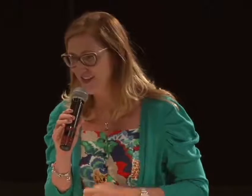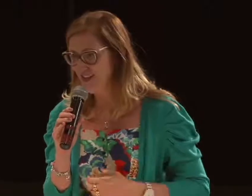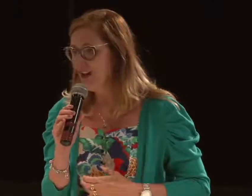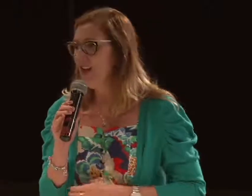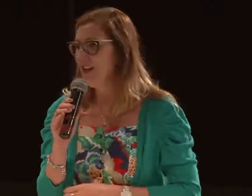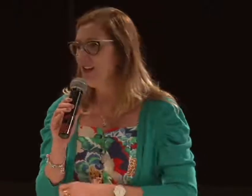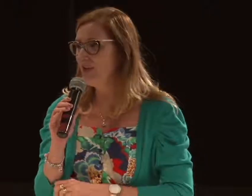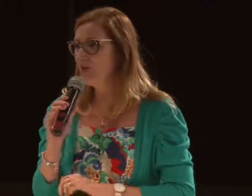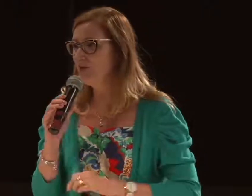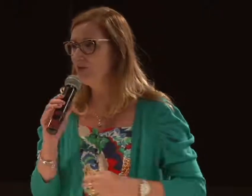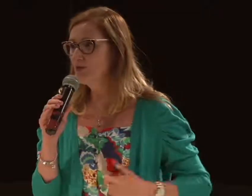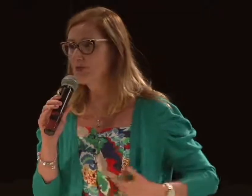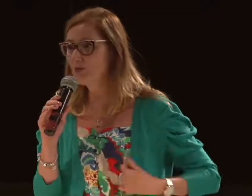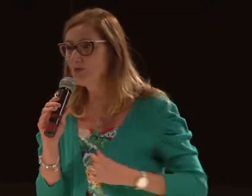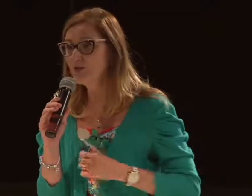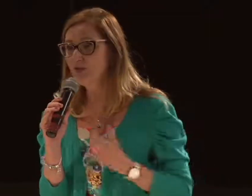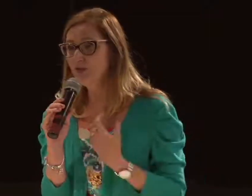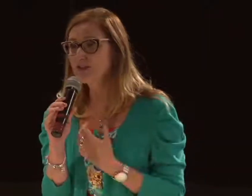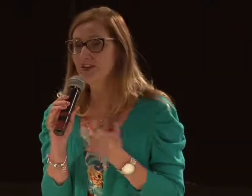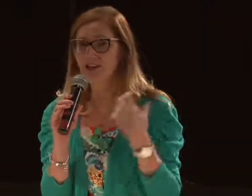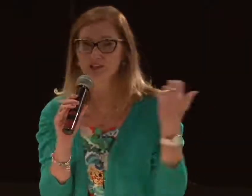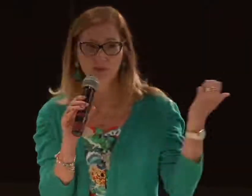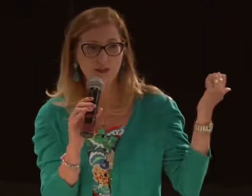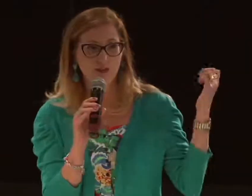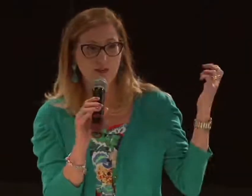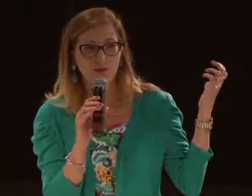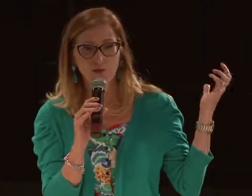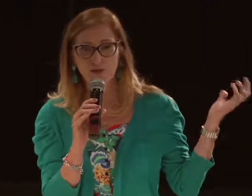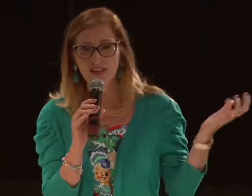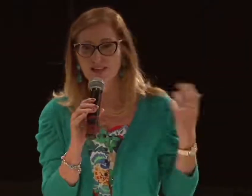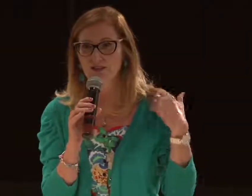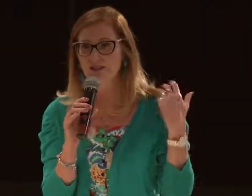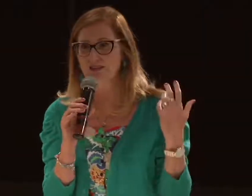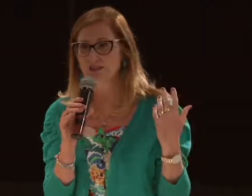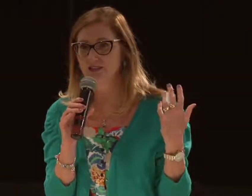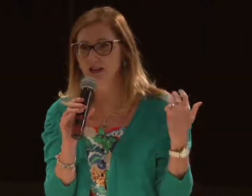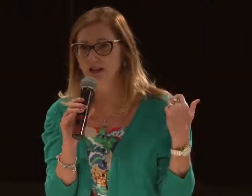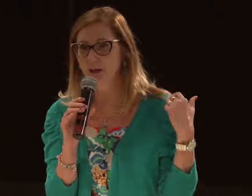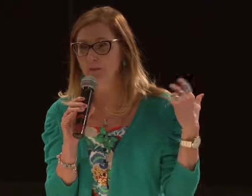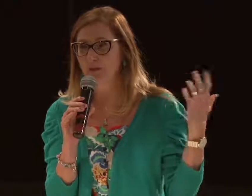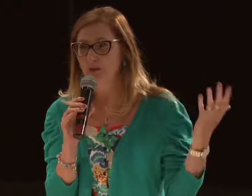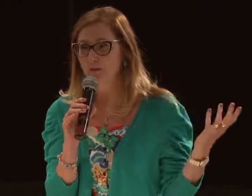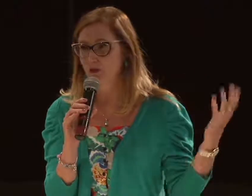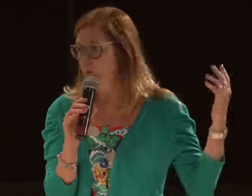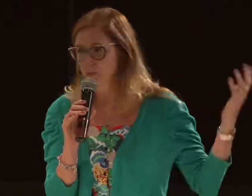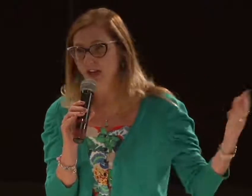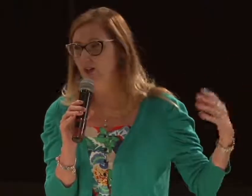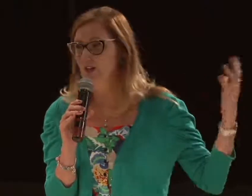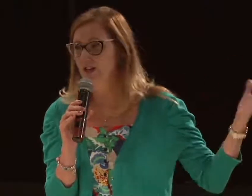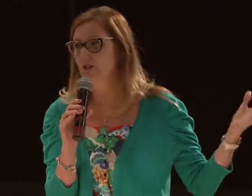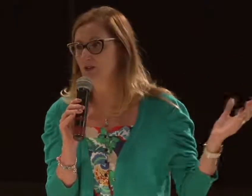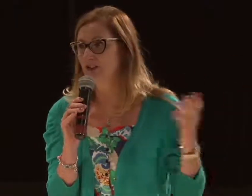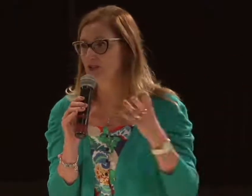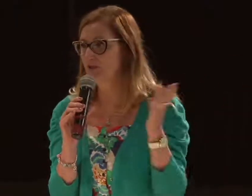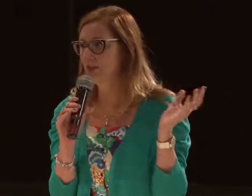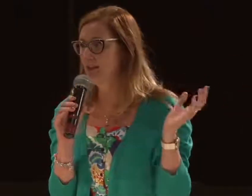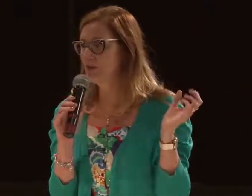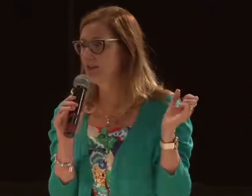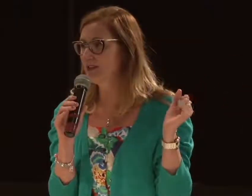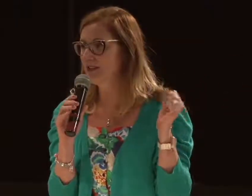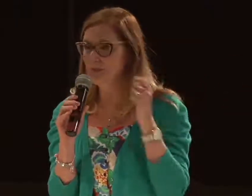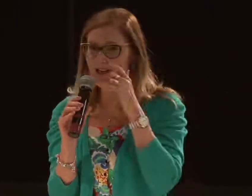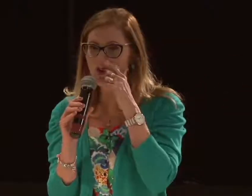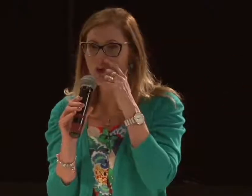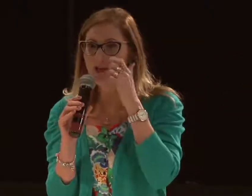Né? E o segundo aviso é a respeito do contato que vocês queiram manter com a gente, já foi